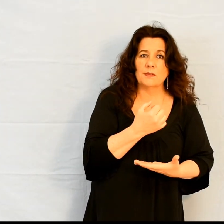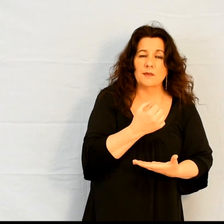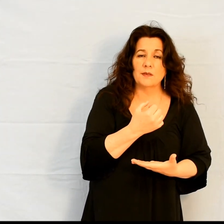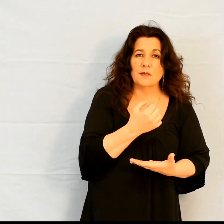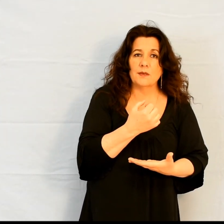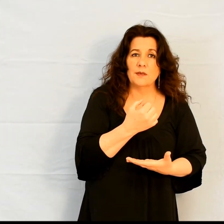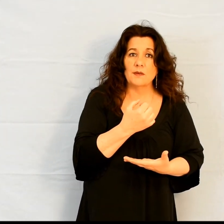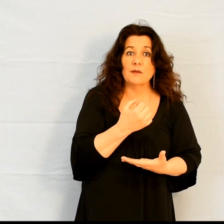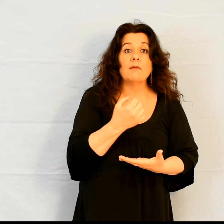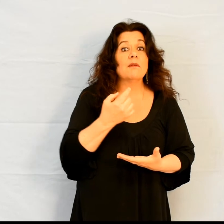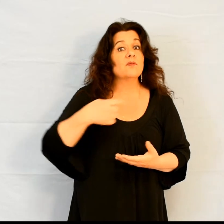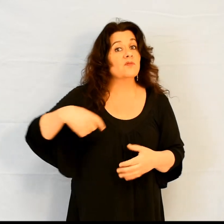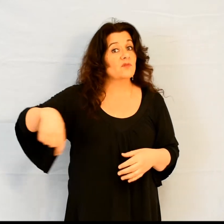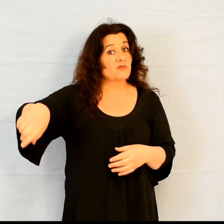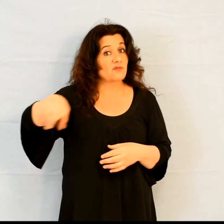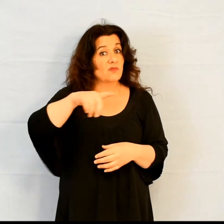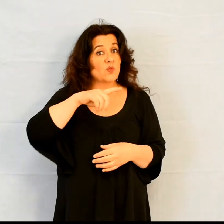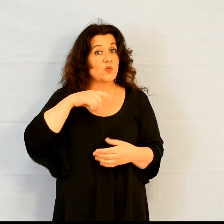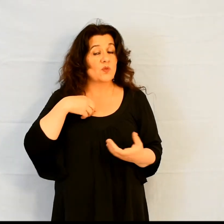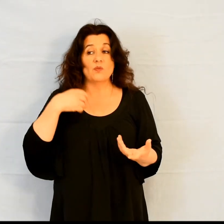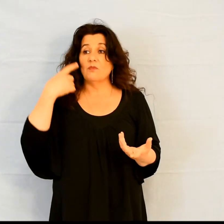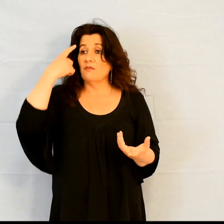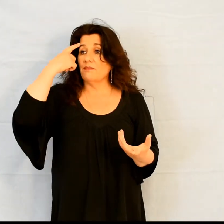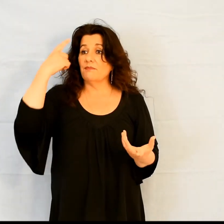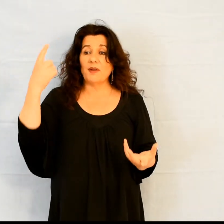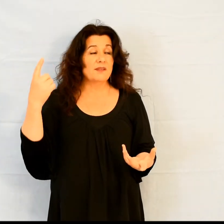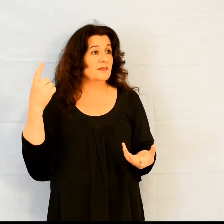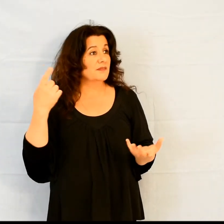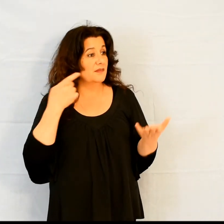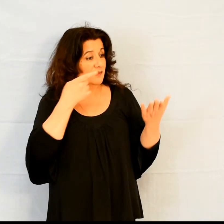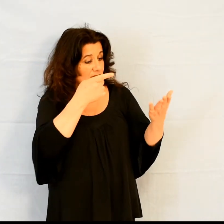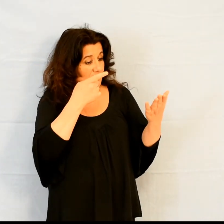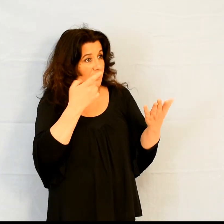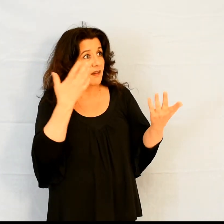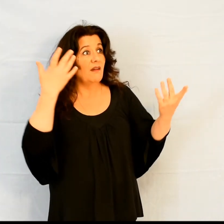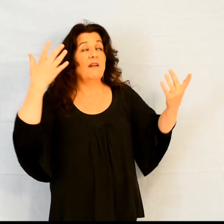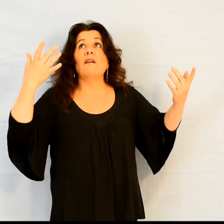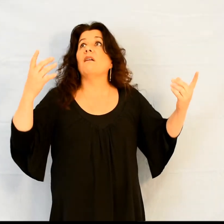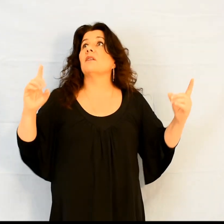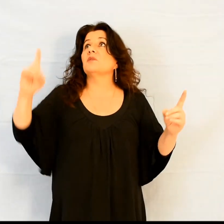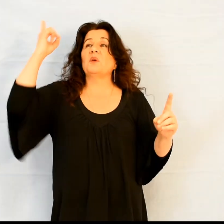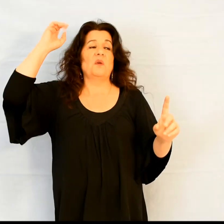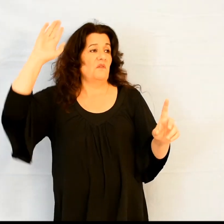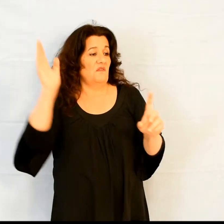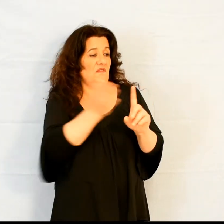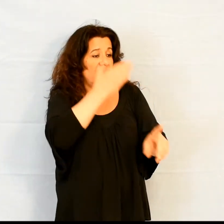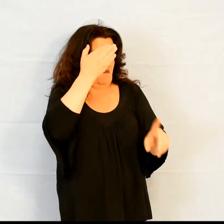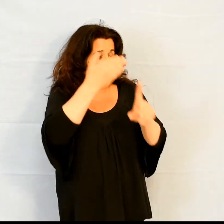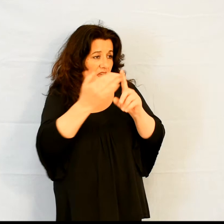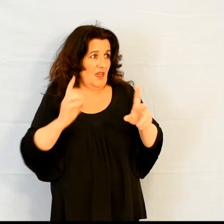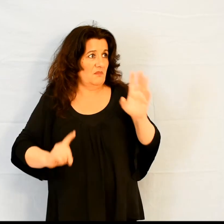Et nous pensions qu'il était frappé, meurtri par Dieu, humilié.